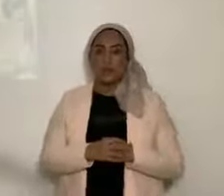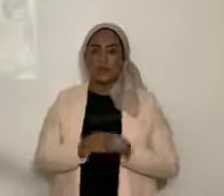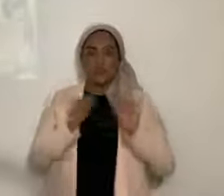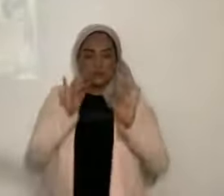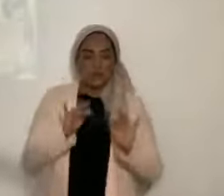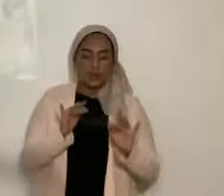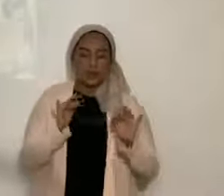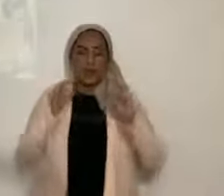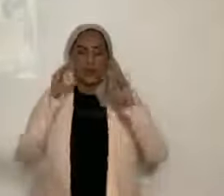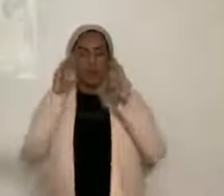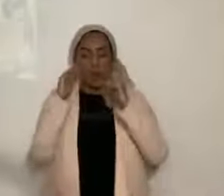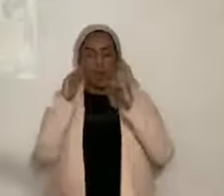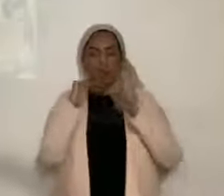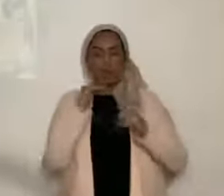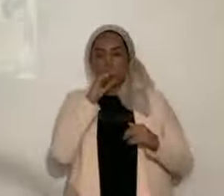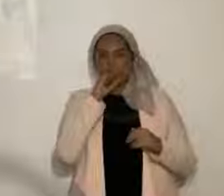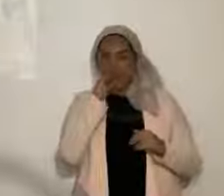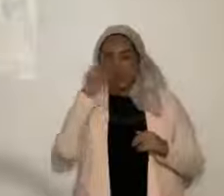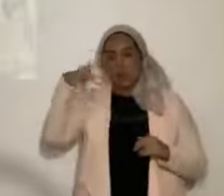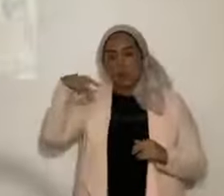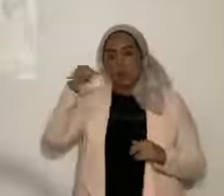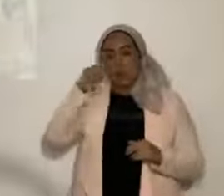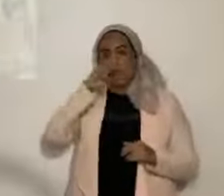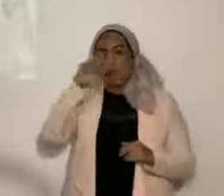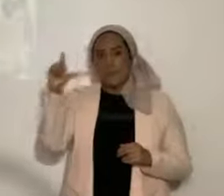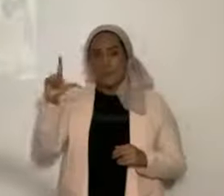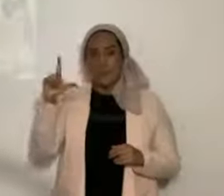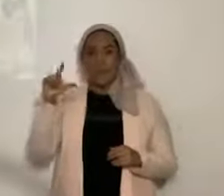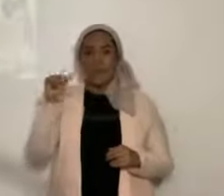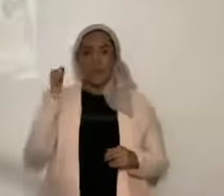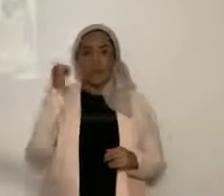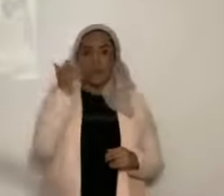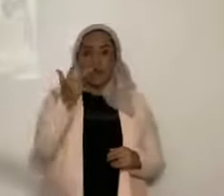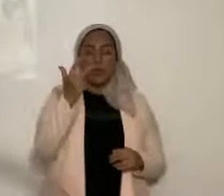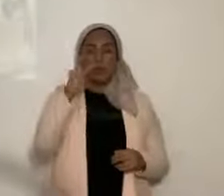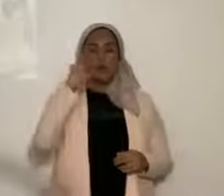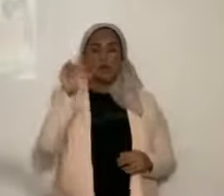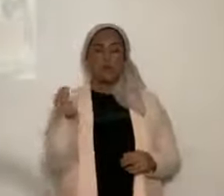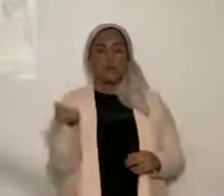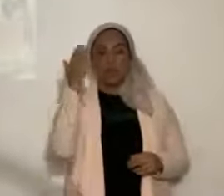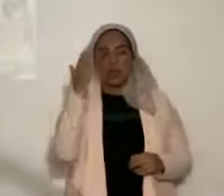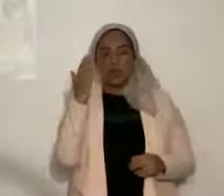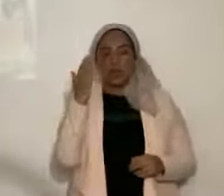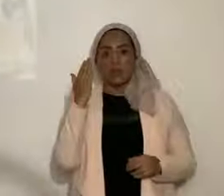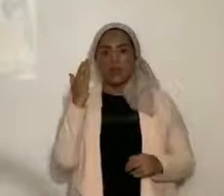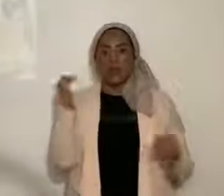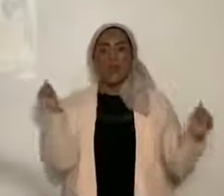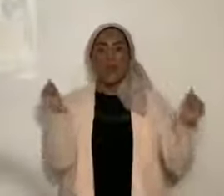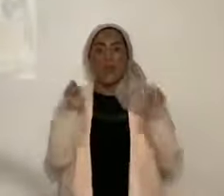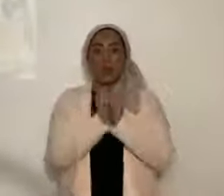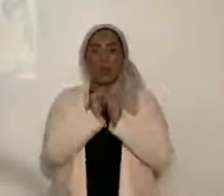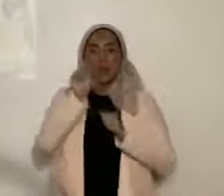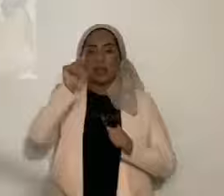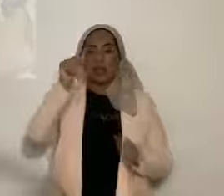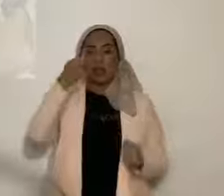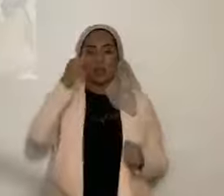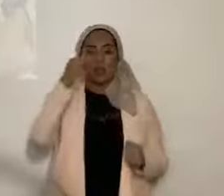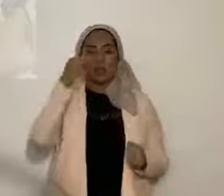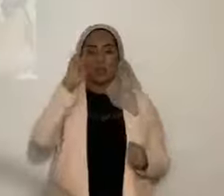la esperanza. Pablo estuvo 3 Shabbatot con los